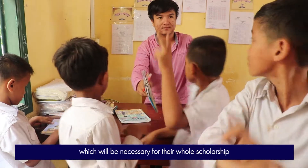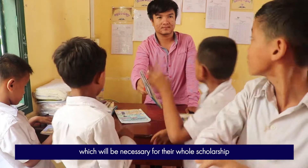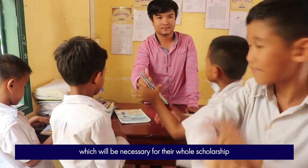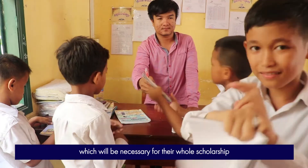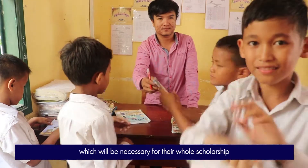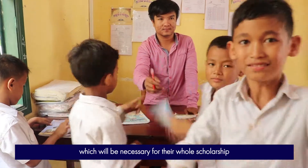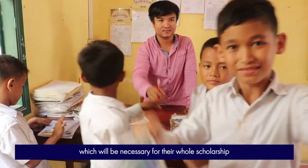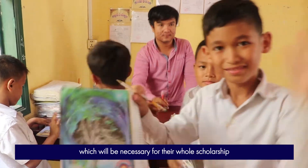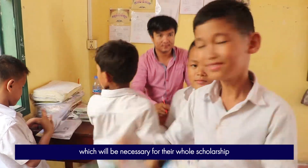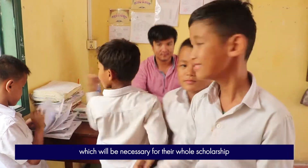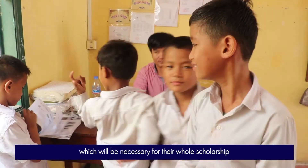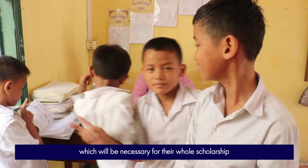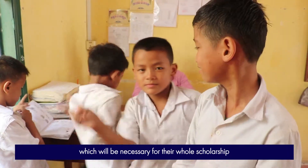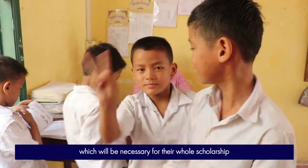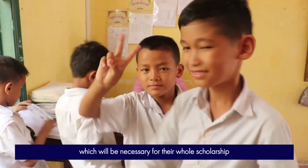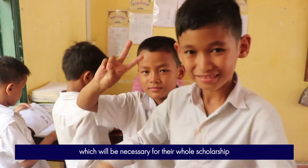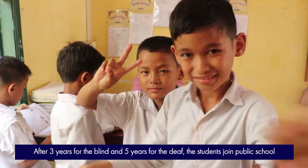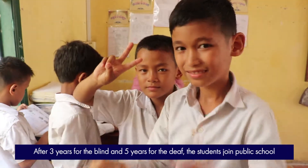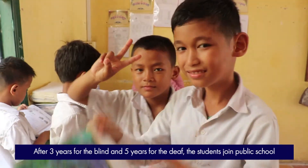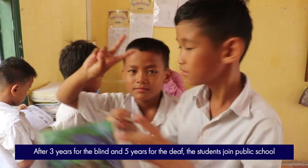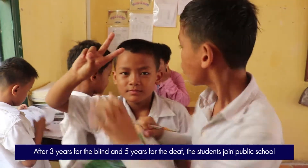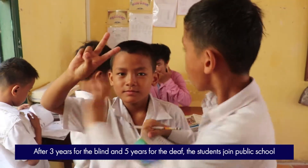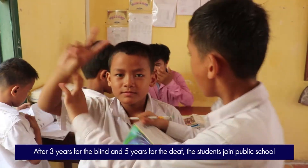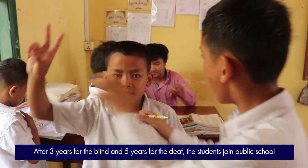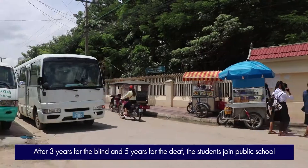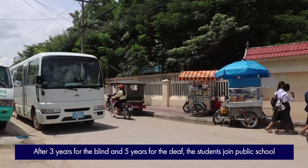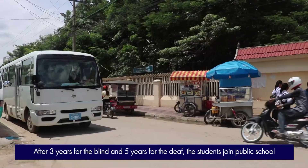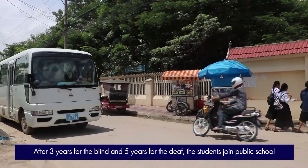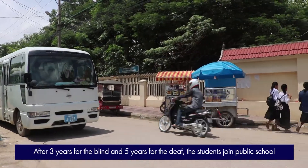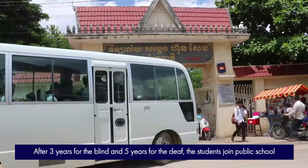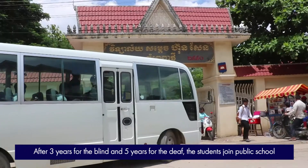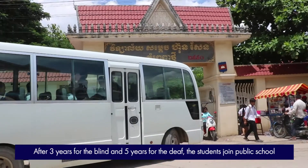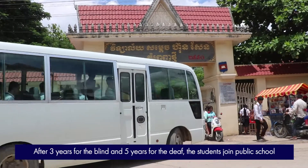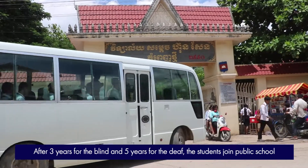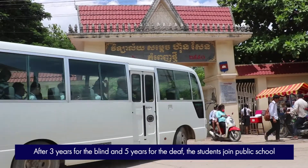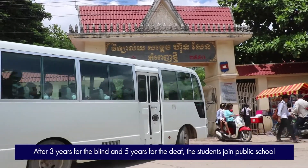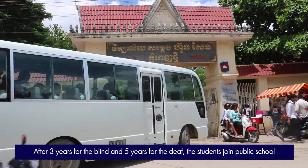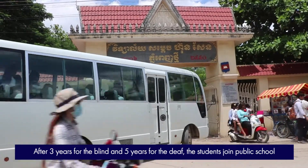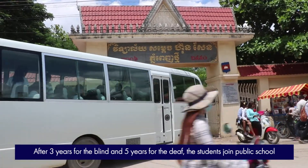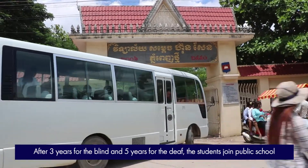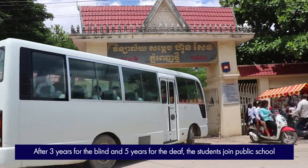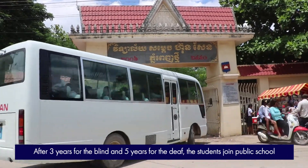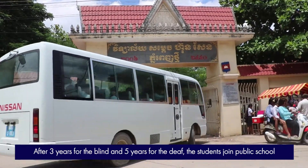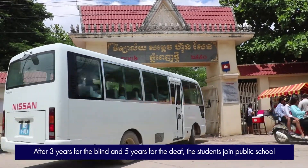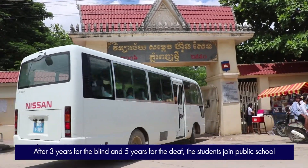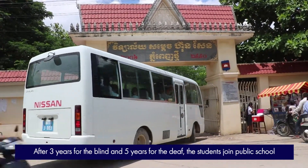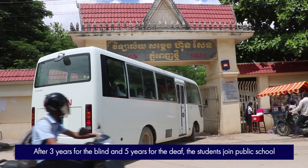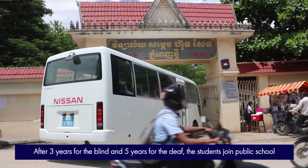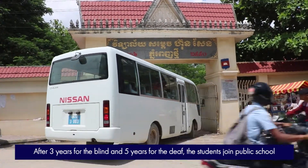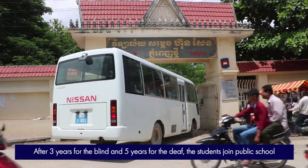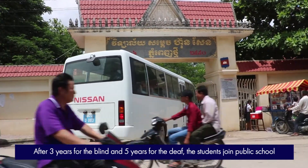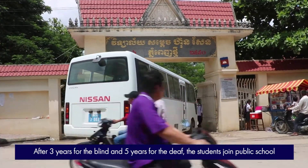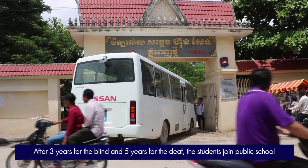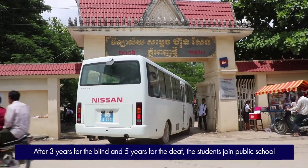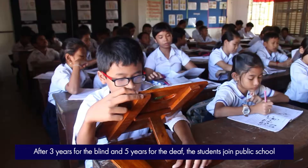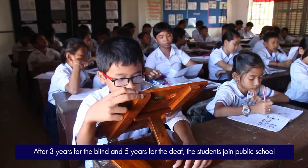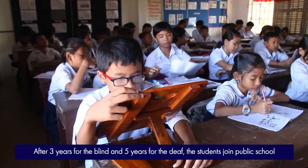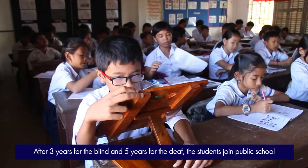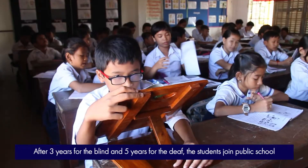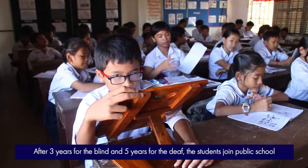ក្នុងការសិក្សាបន្ទាប់ពីការអប់រំរយៈពេល3ឆ្នាំចំពោះសិស្សពិការភ្នែកនិង5ឆ្នាំសម្រាប់សិស្សកោថ្លង់ពួកគេ